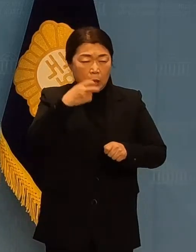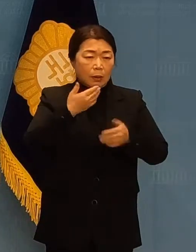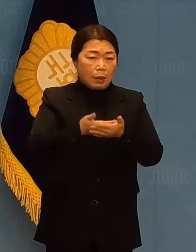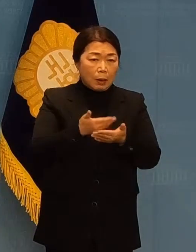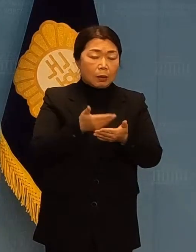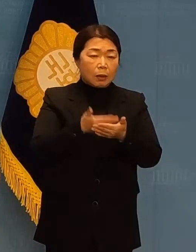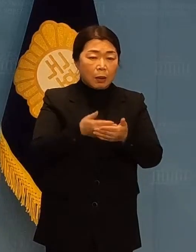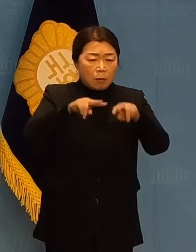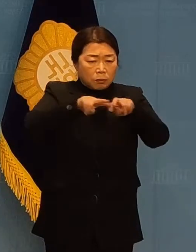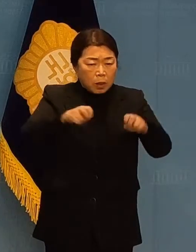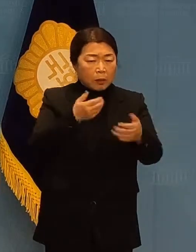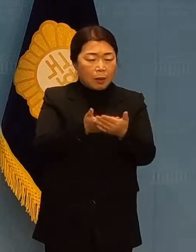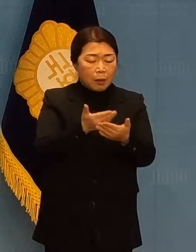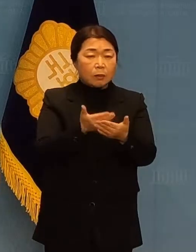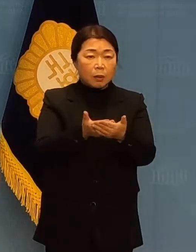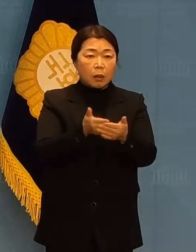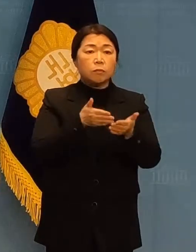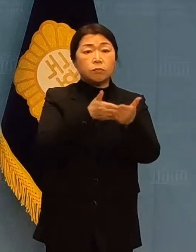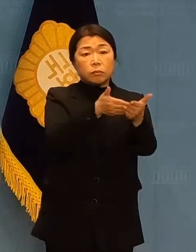가덕도 현장에서